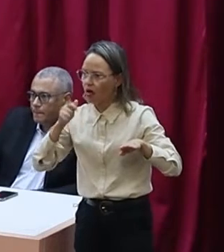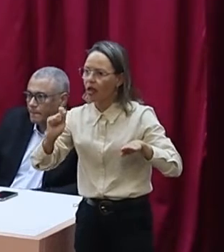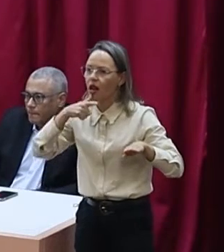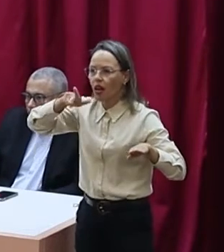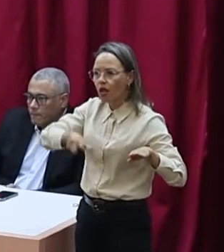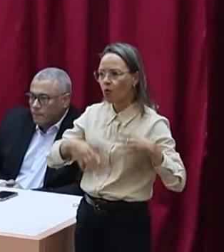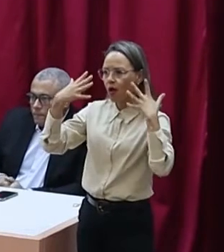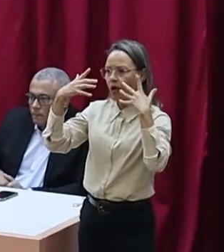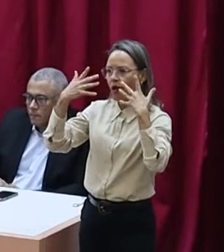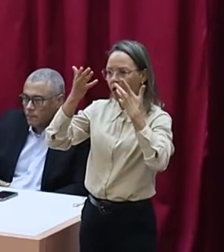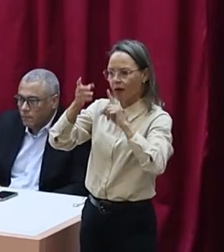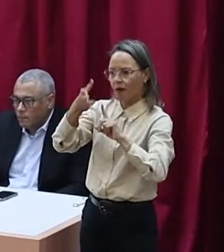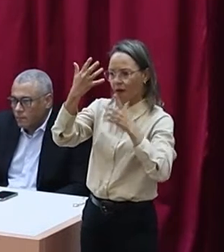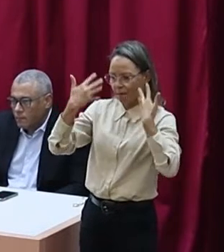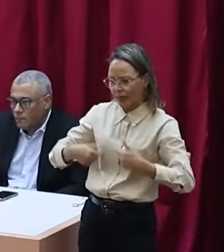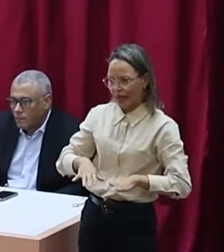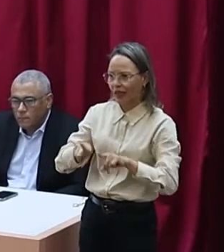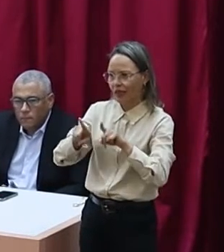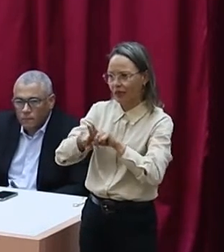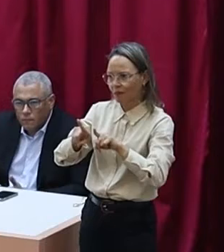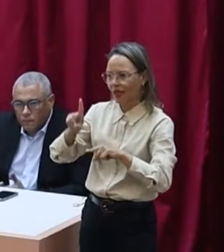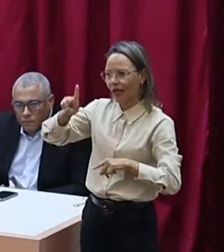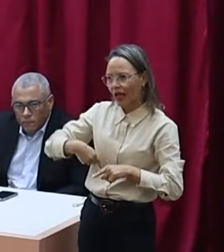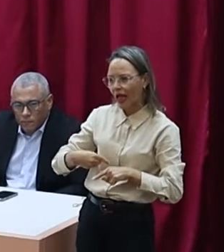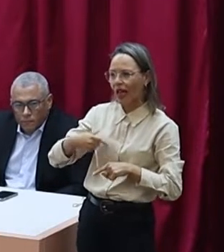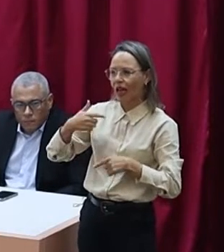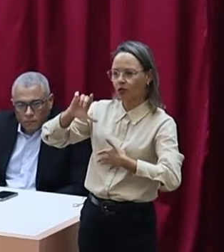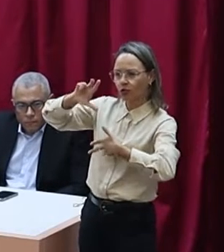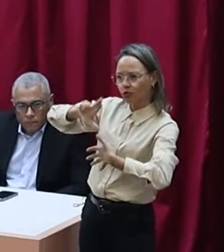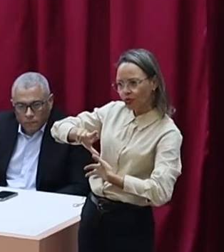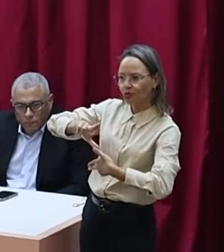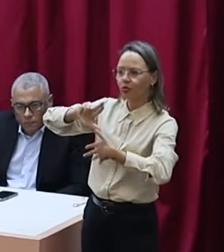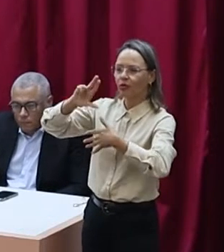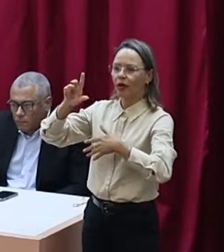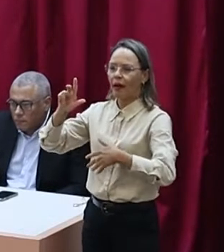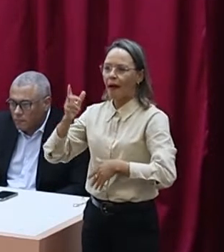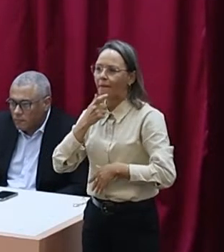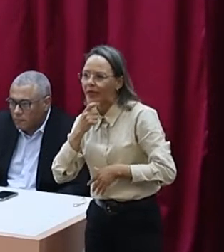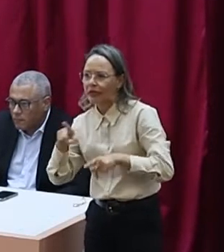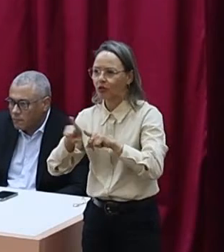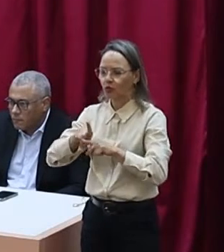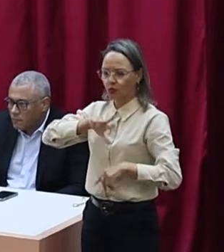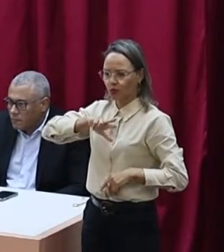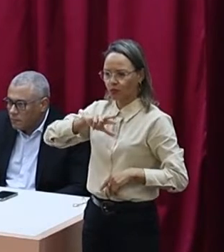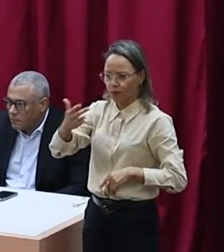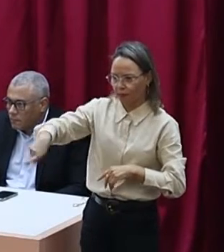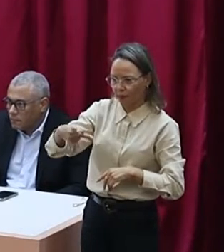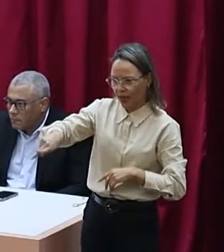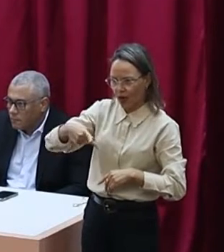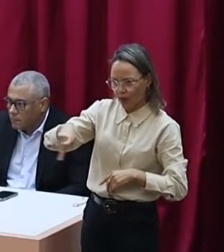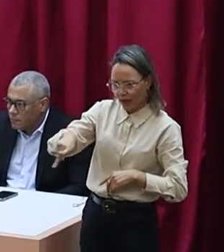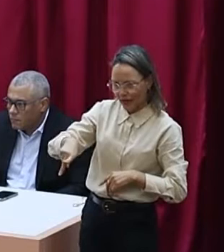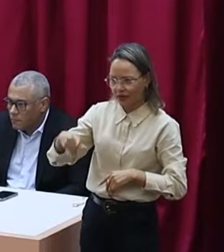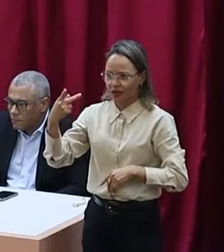materna. Nesta mesa, traz uma perspectiva latino-americana a partir do Paraguai, com a sua fala La